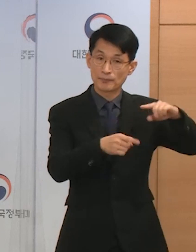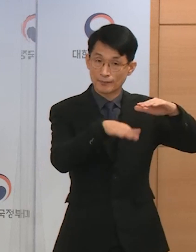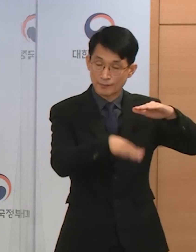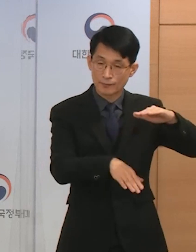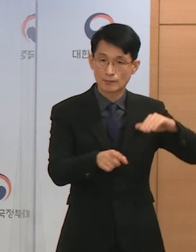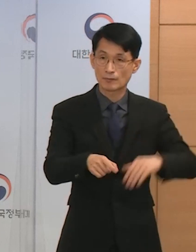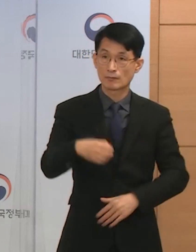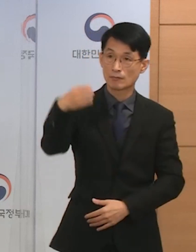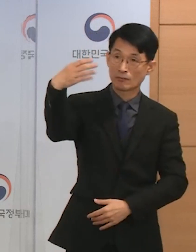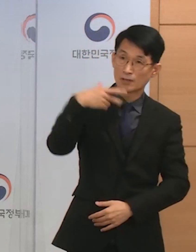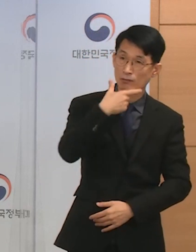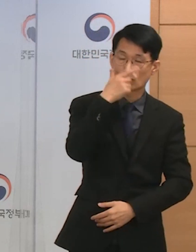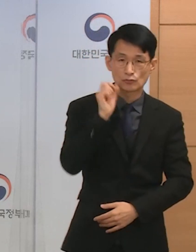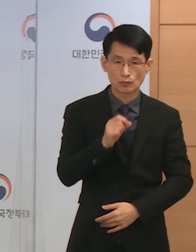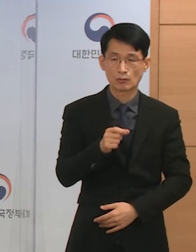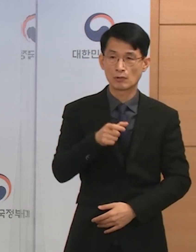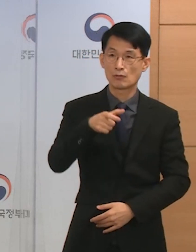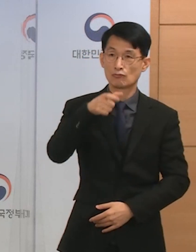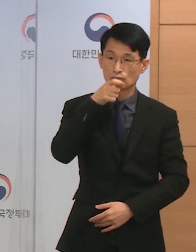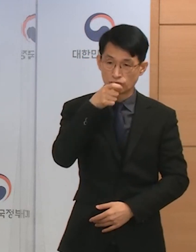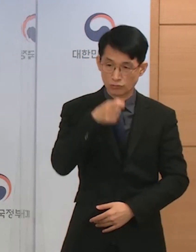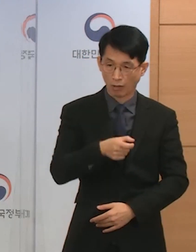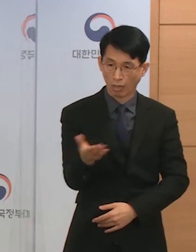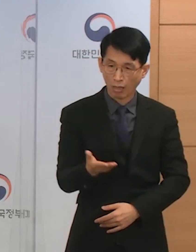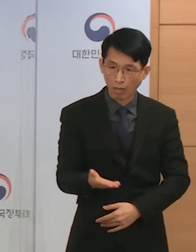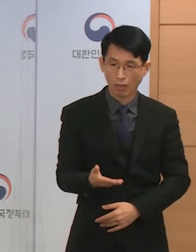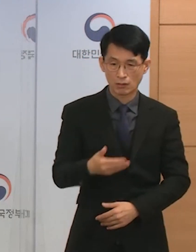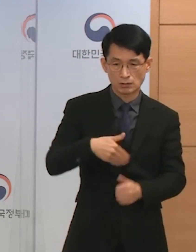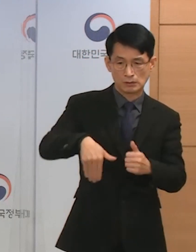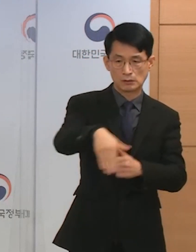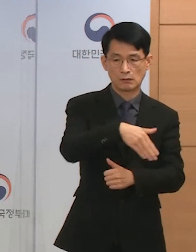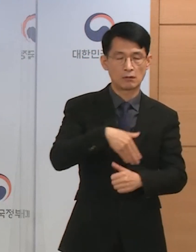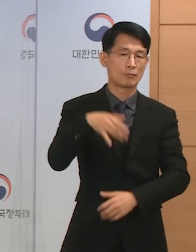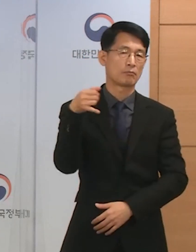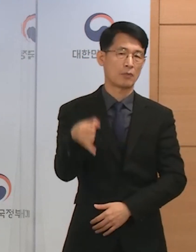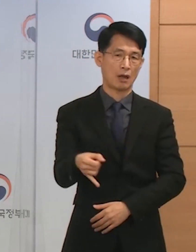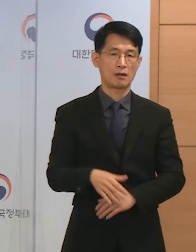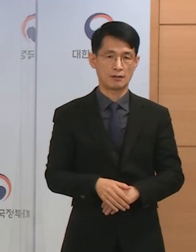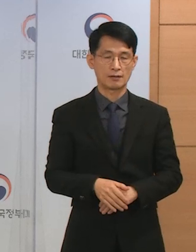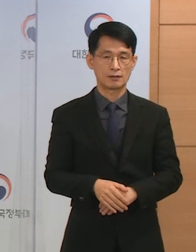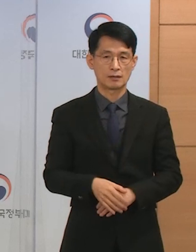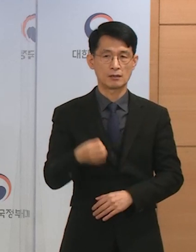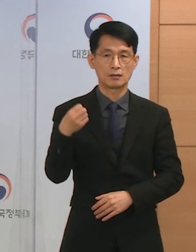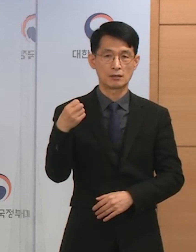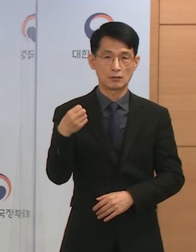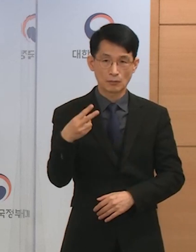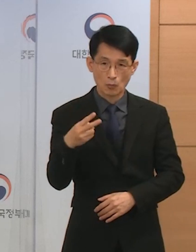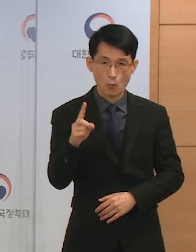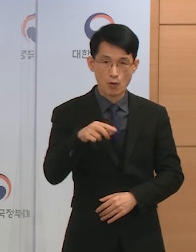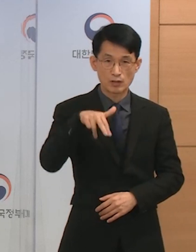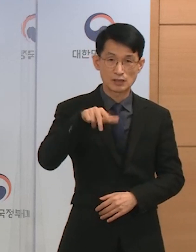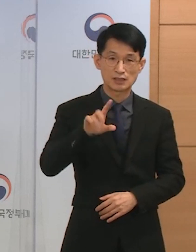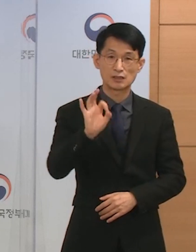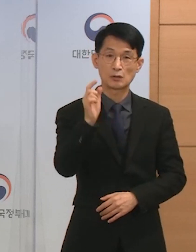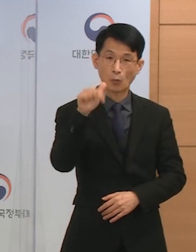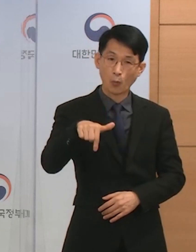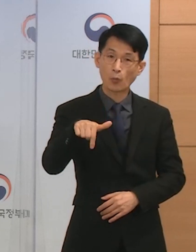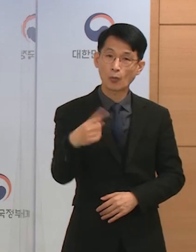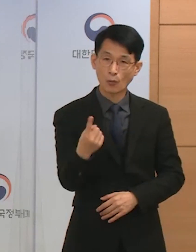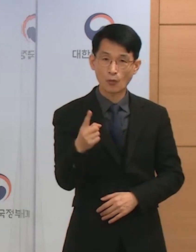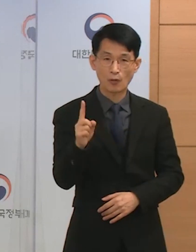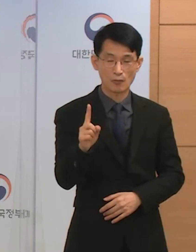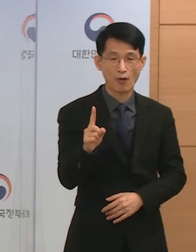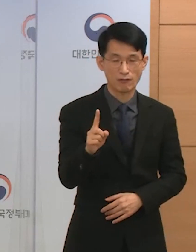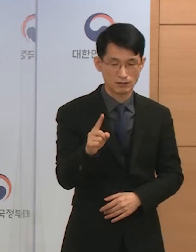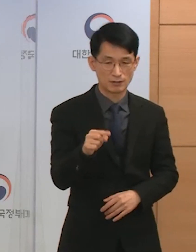반지하는 채광, 누수 등으로 열악한 주거환경에 노출되어 있고, 또 지옥고, 특히 지하